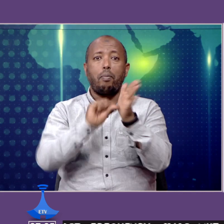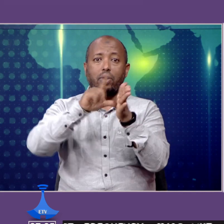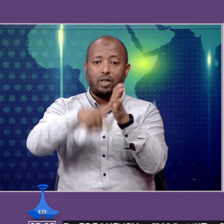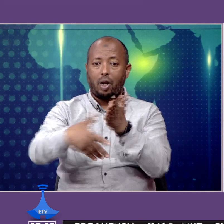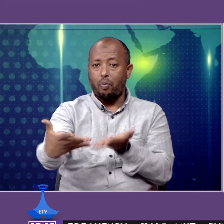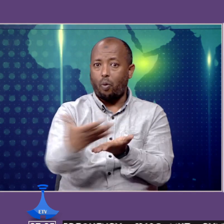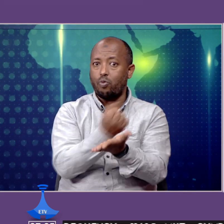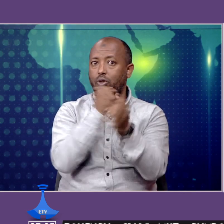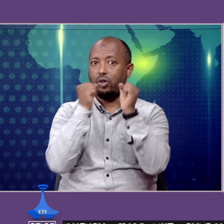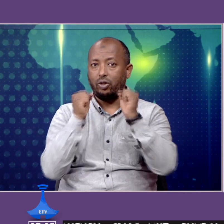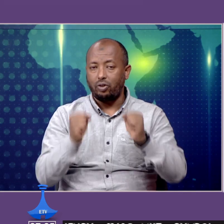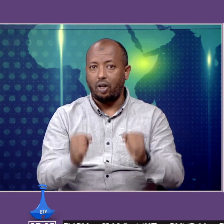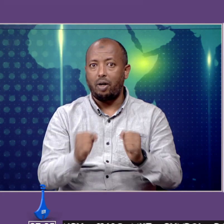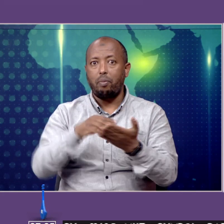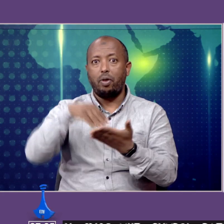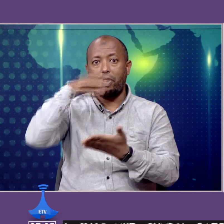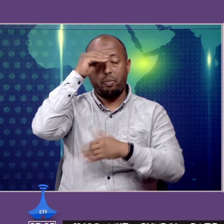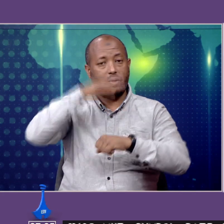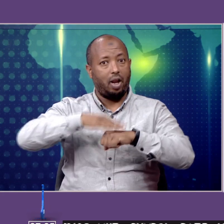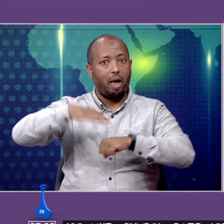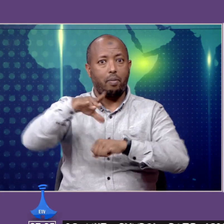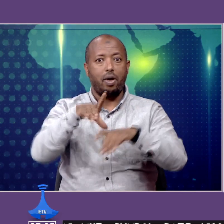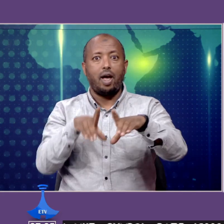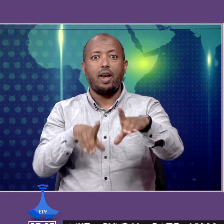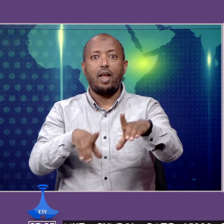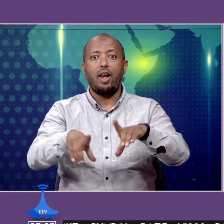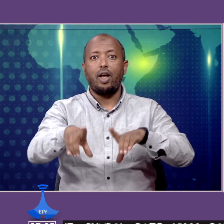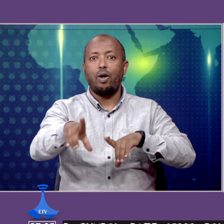የሚችሉ ናቸው። በትምህርት ላይ እያደረግን